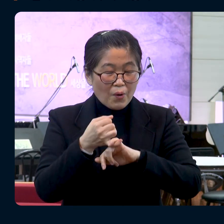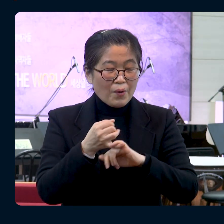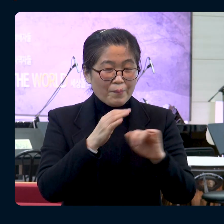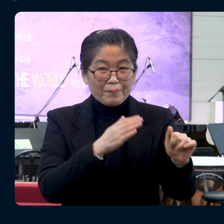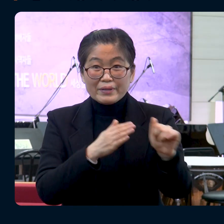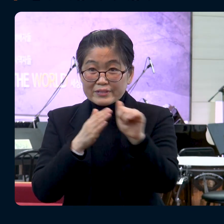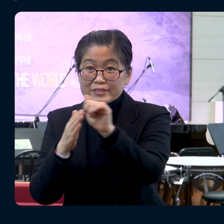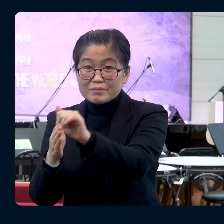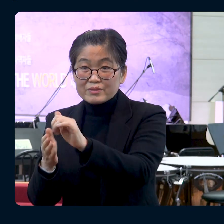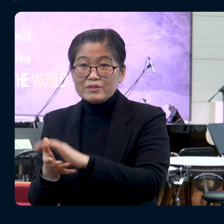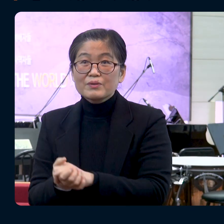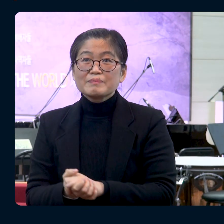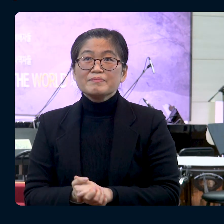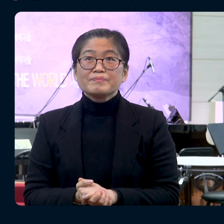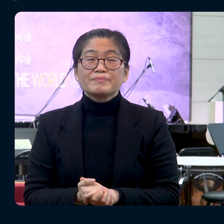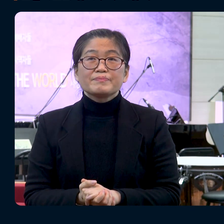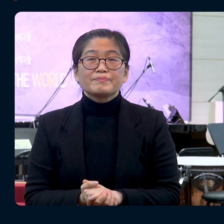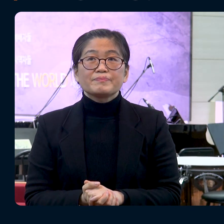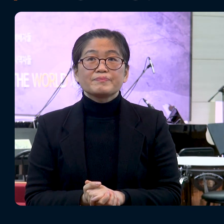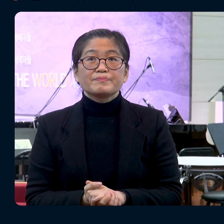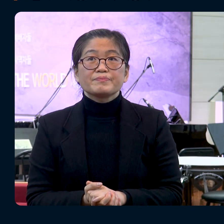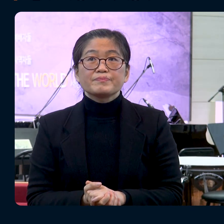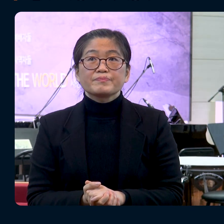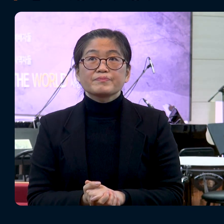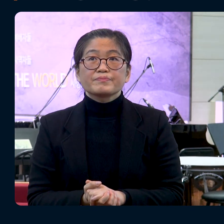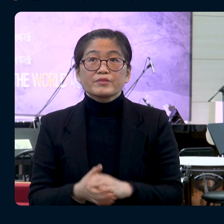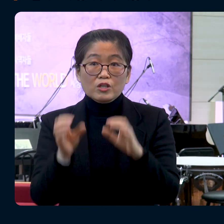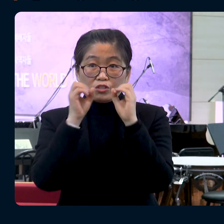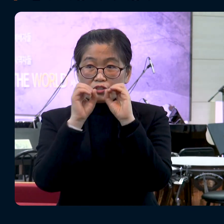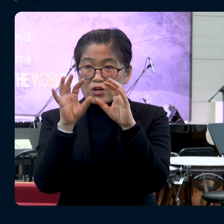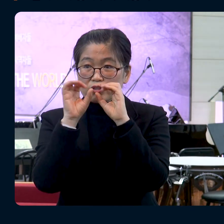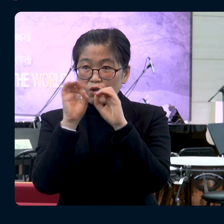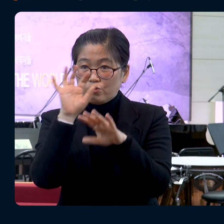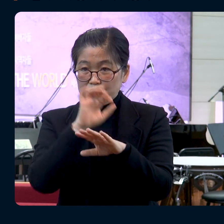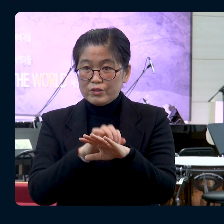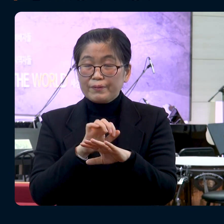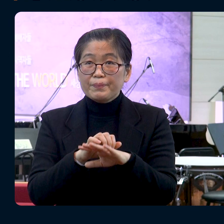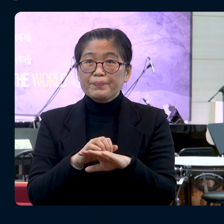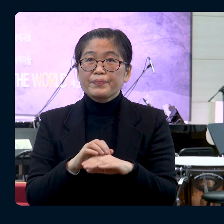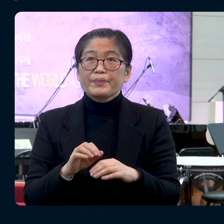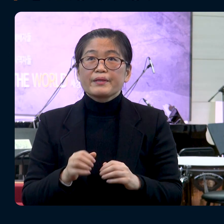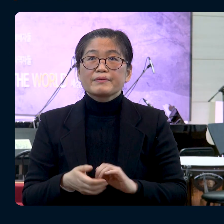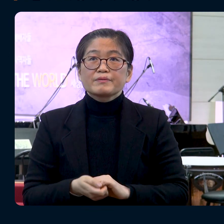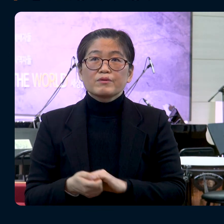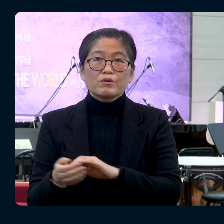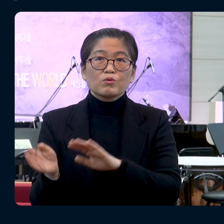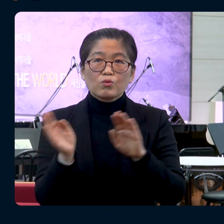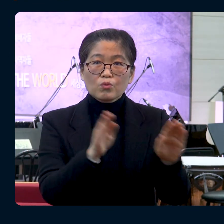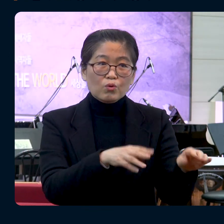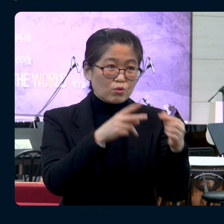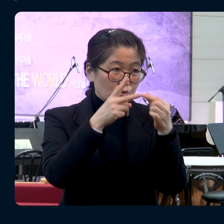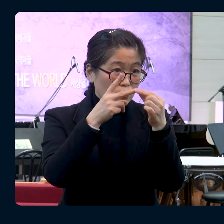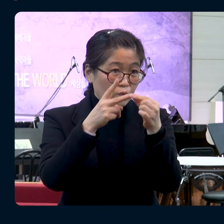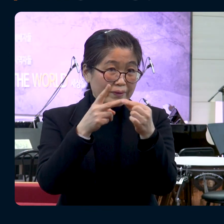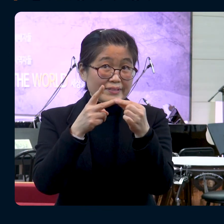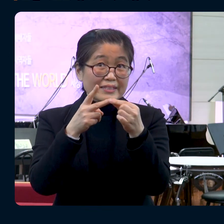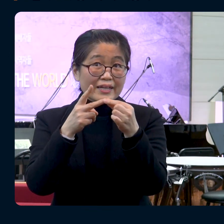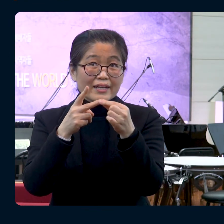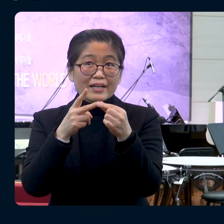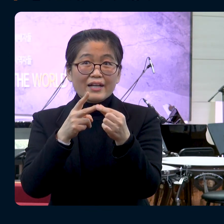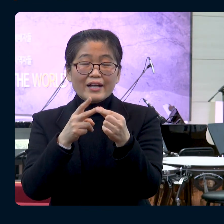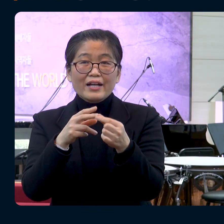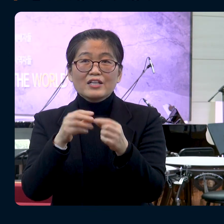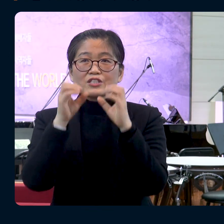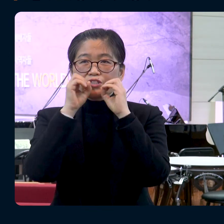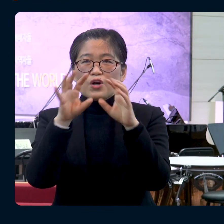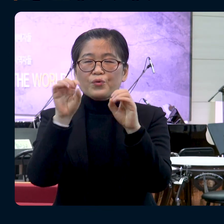돼요. 정말 아름다운 신앙이 되기 위해서 반드시 받아야 돼요. 선교 훈련.